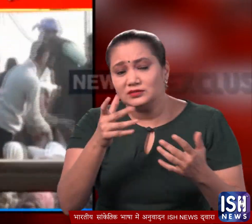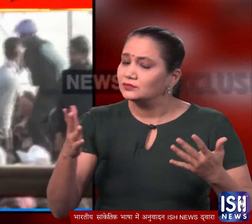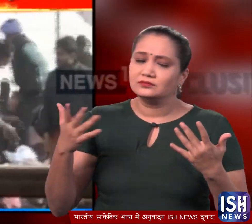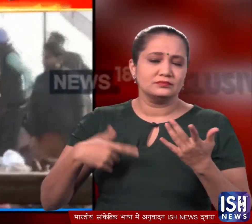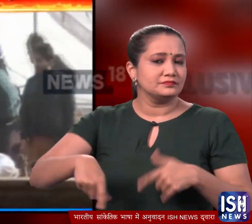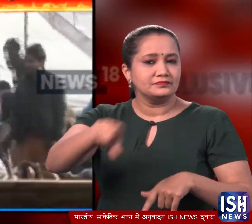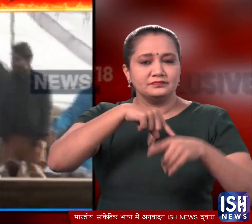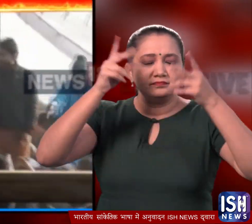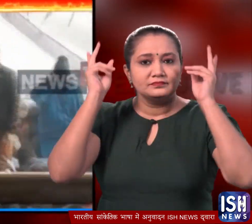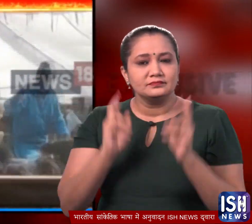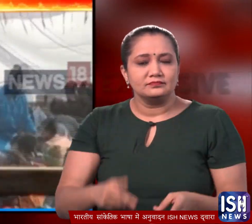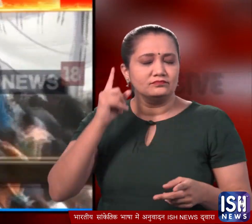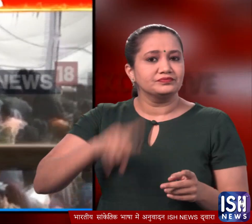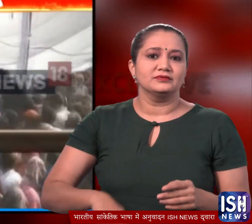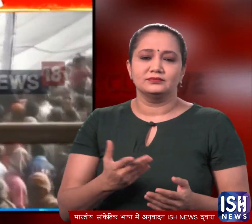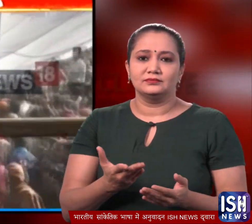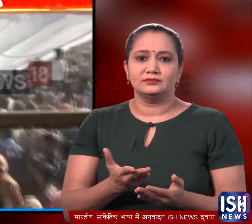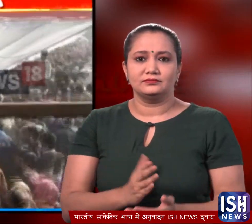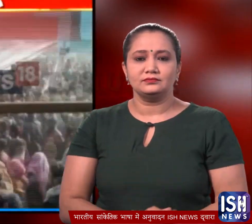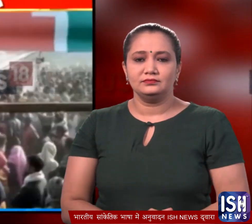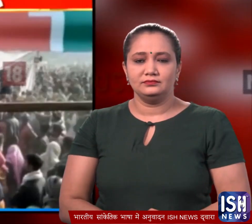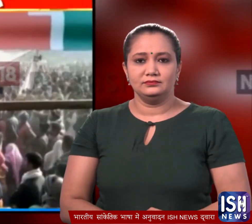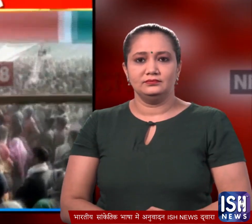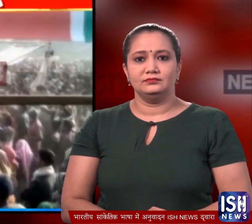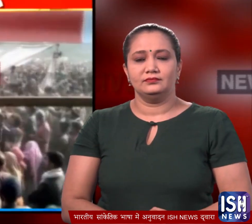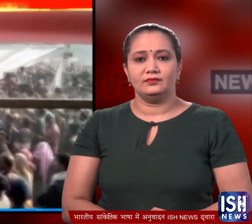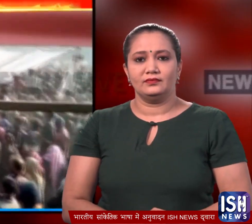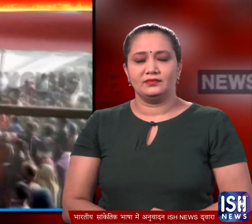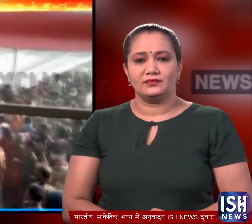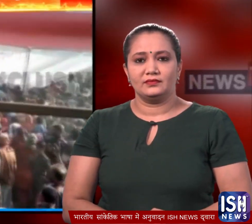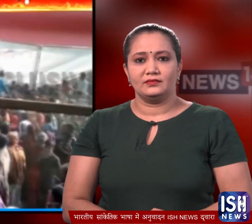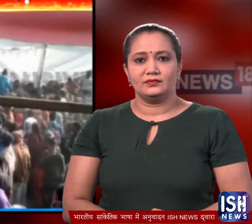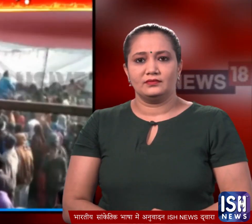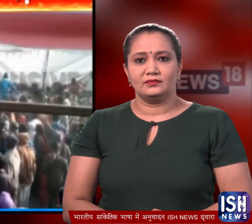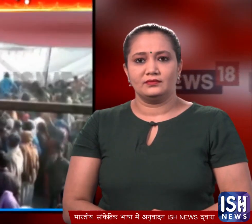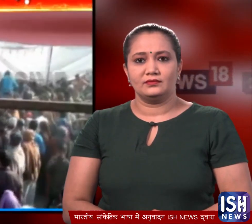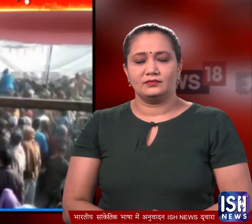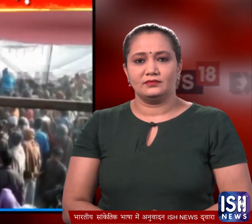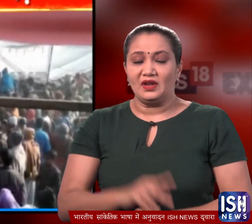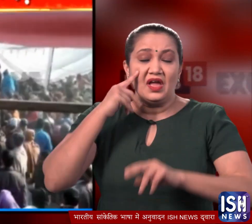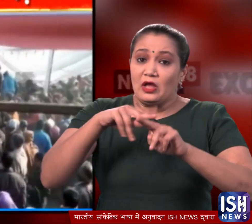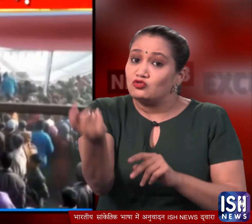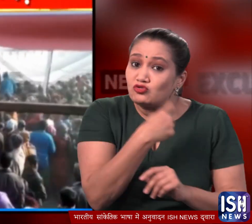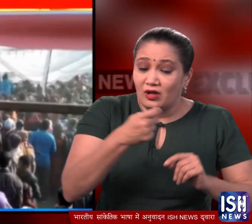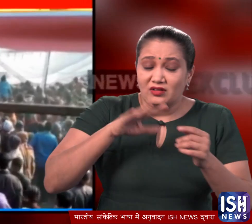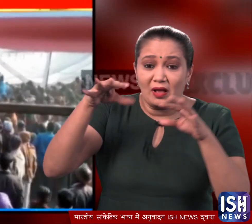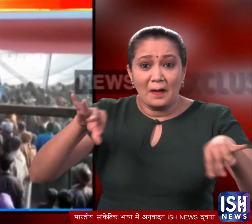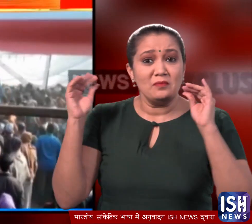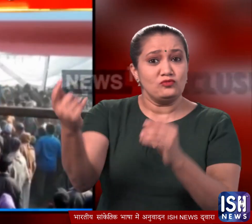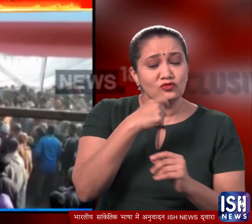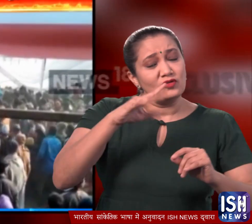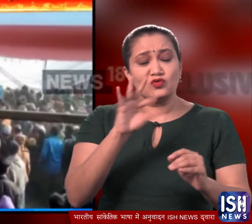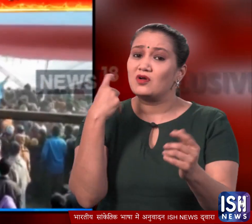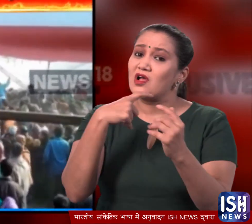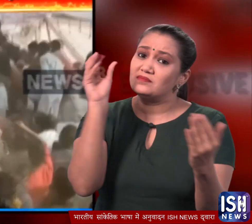नतीजा ढाक के 3 पात। किसी भी हमारे आने वाले साथी को, मां को, बहन को दिक्कत हुई तो इनके खिलाफ जो है कानूनी